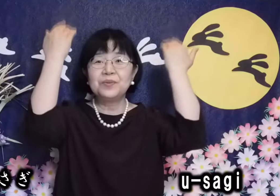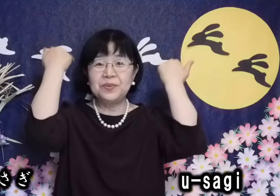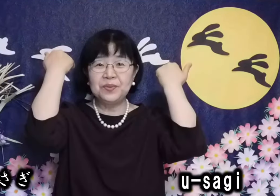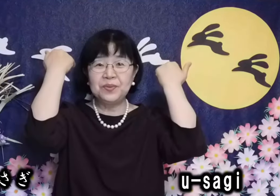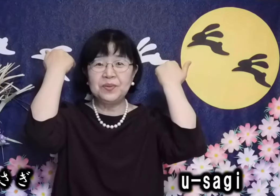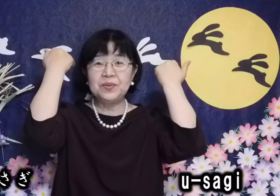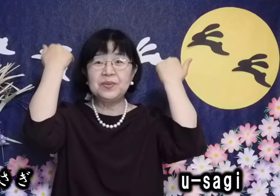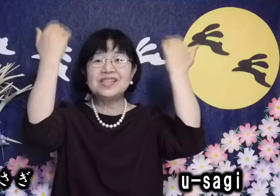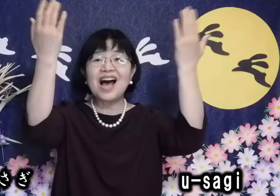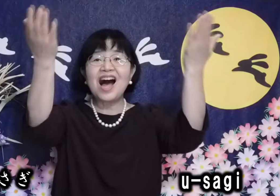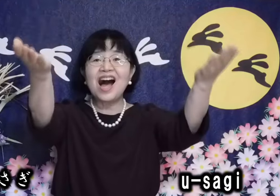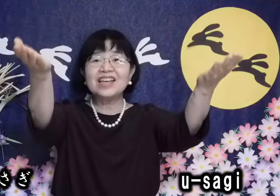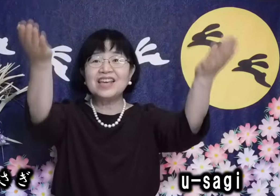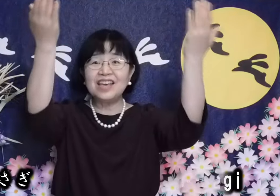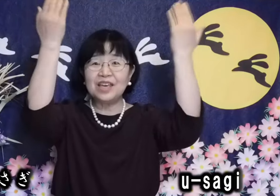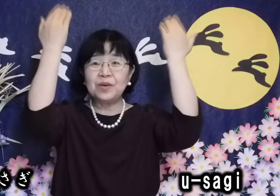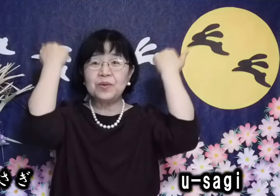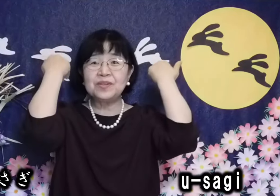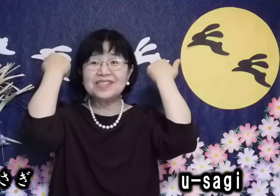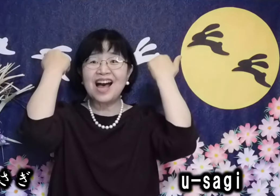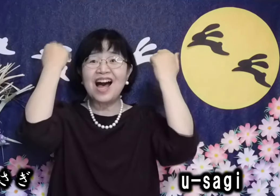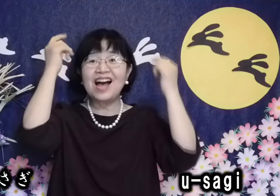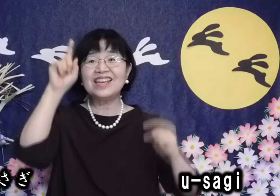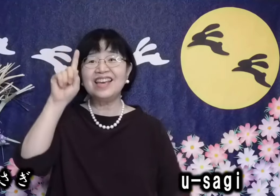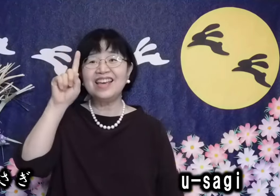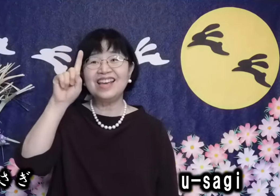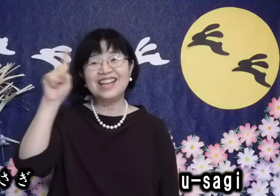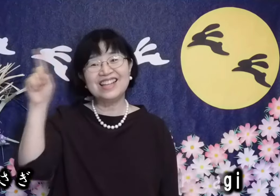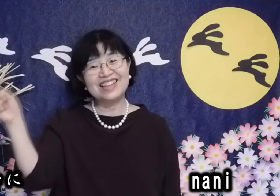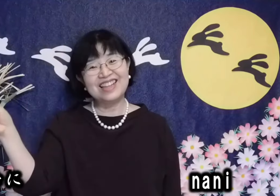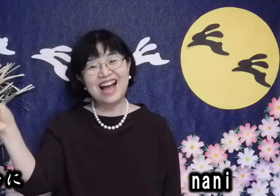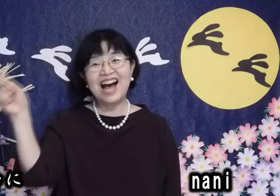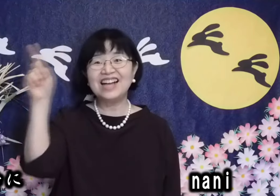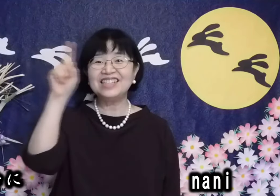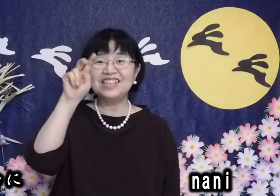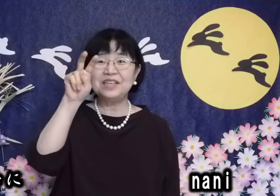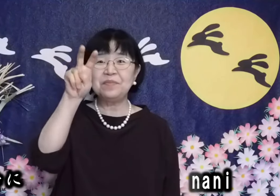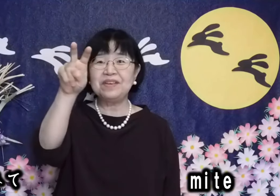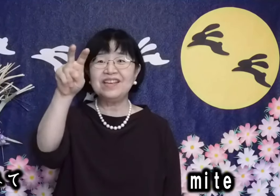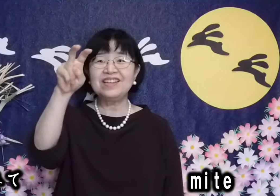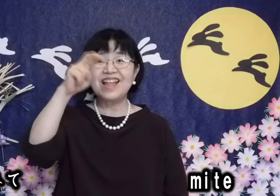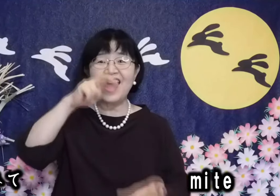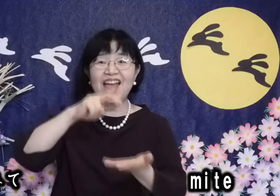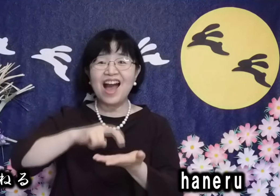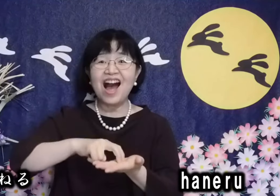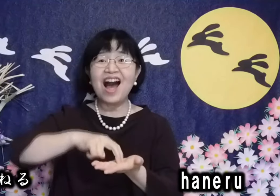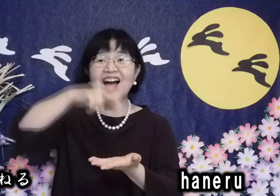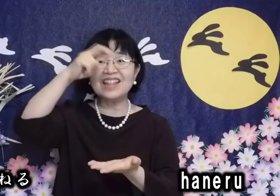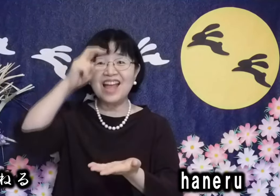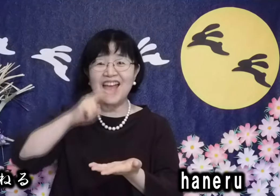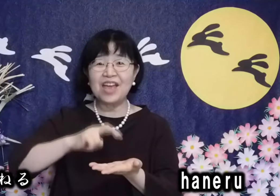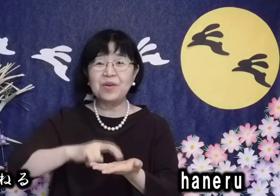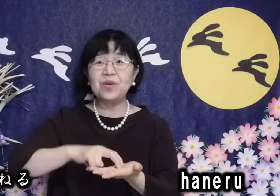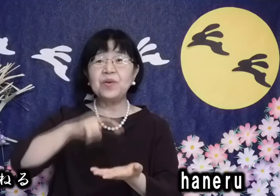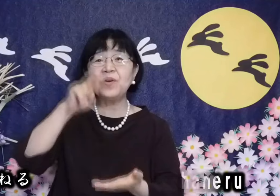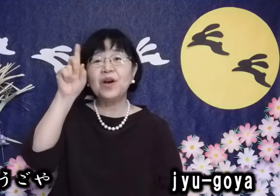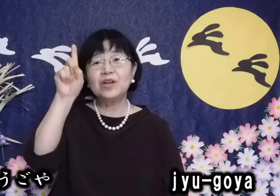うさぎうさぎ何見て跳ねる。